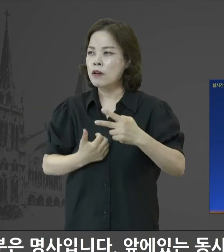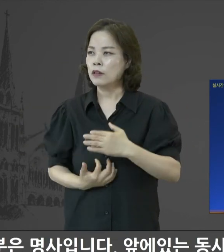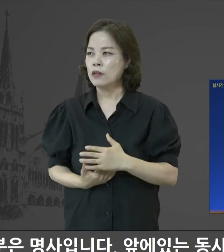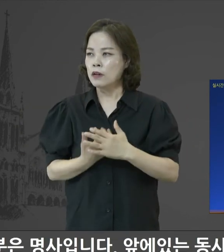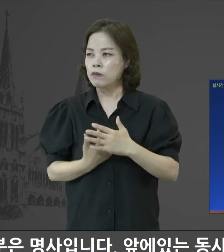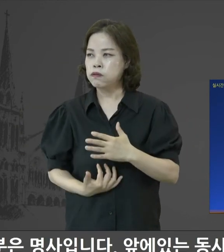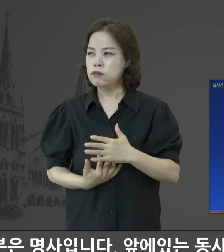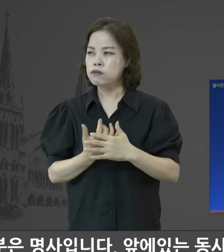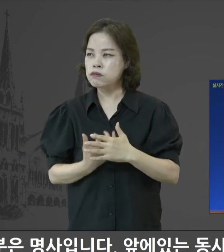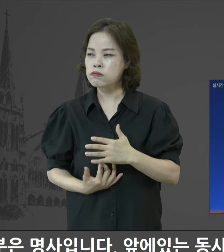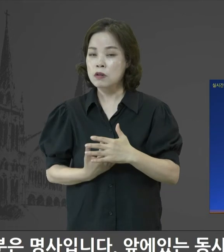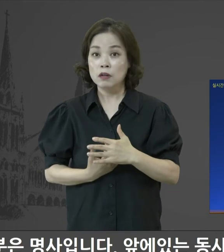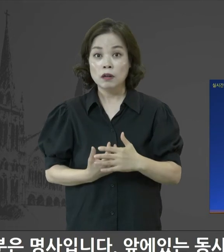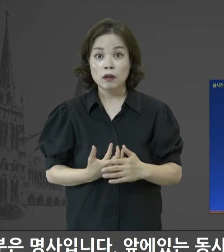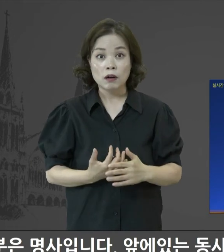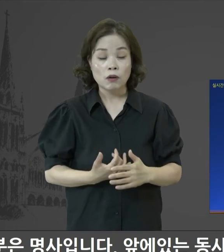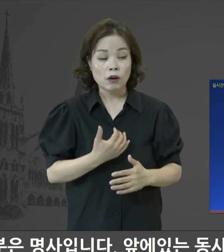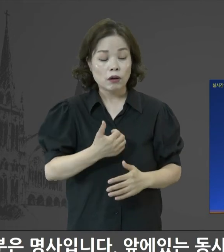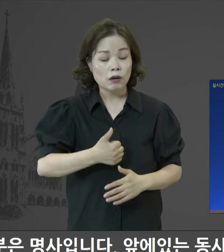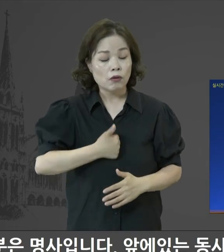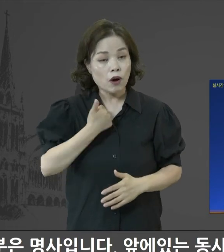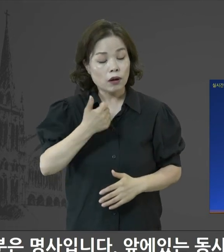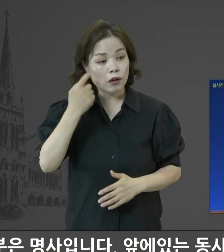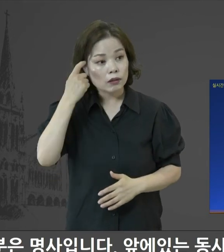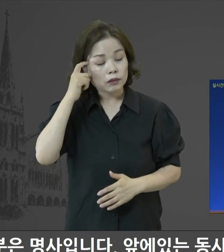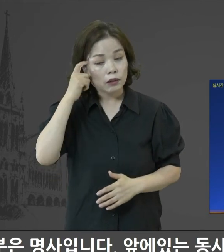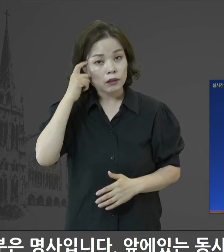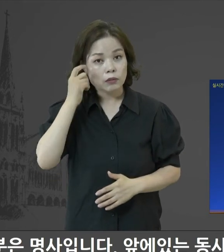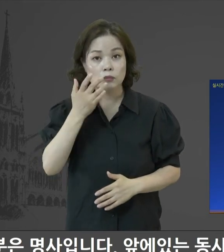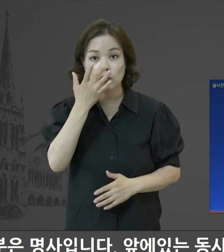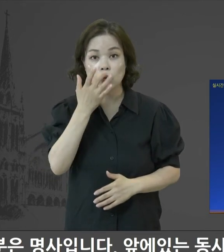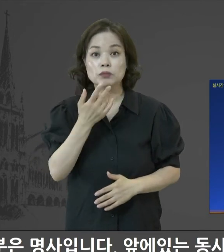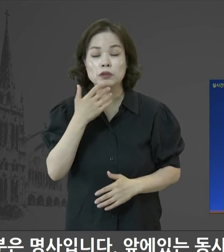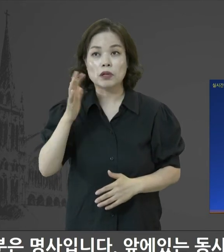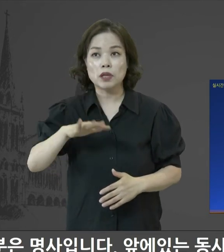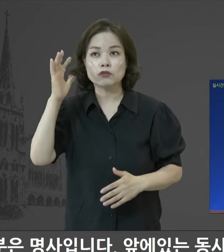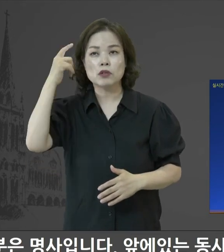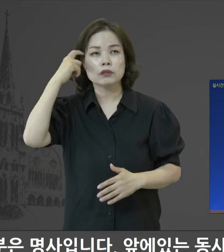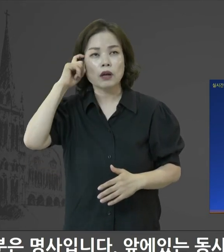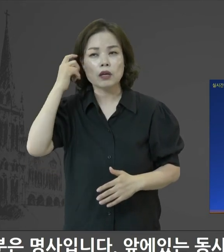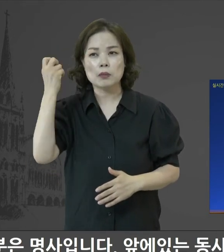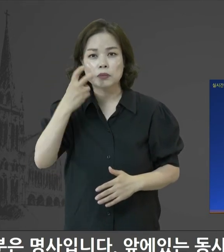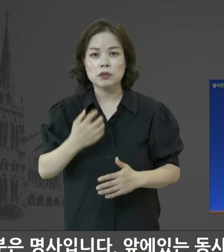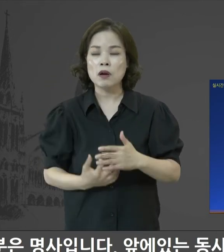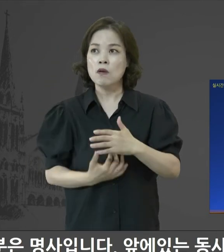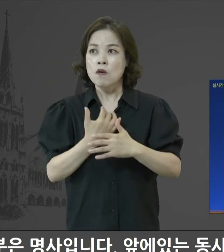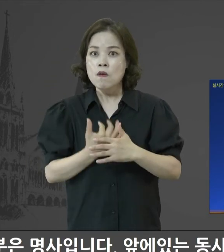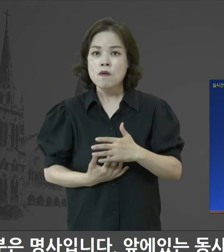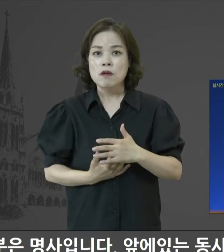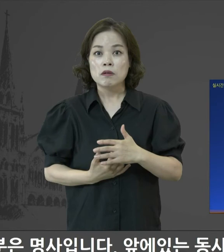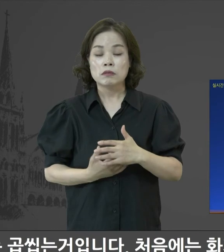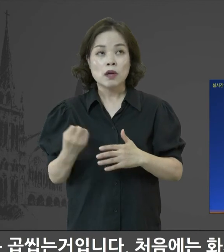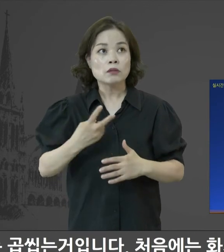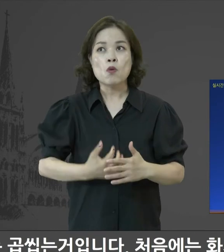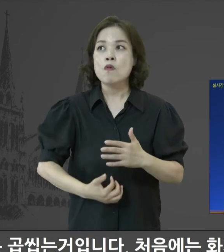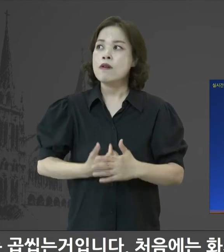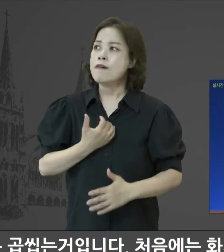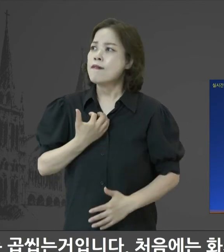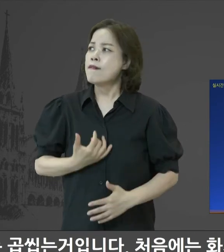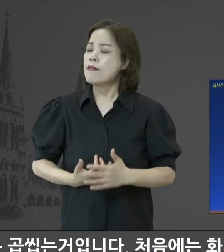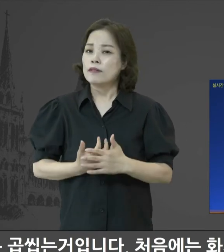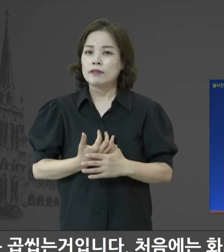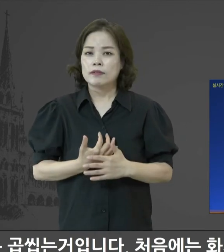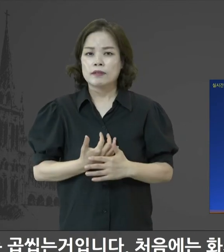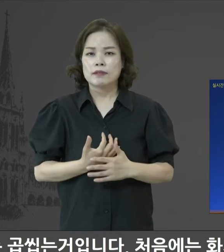처음에는 화가 별로 안 났는데 생각해보니 화나는 거예요. 여러분, 이런 경험 한 번도 안 해보신 분 별로